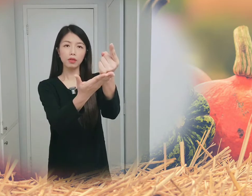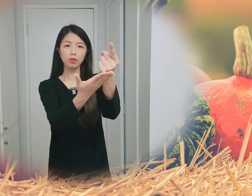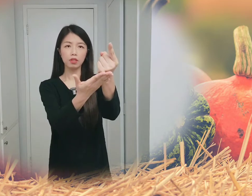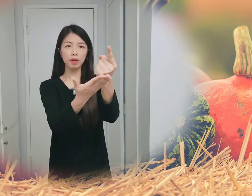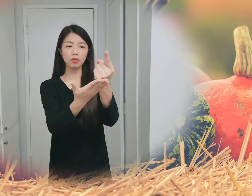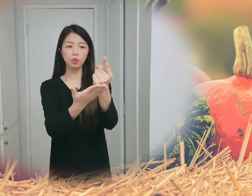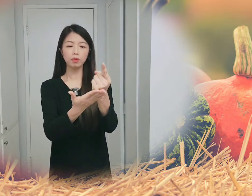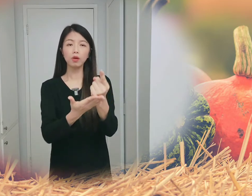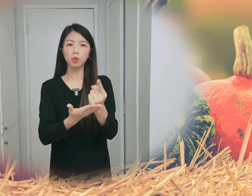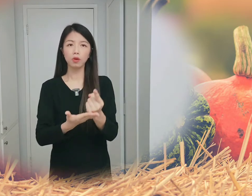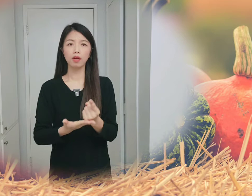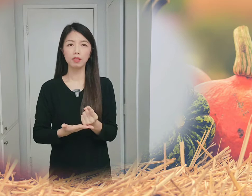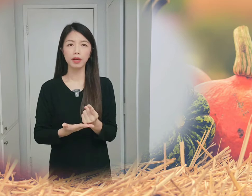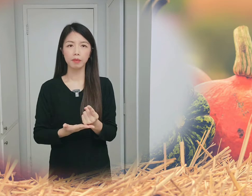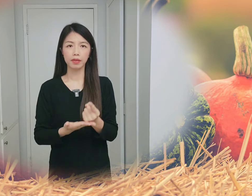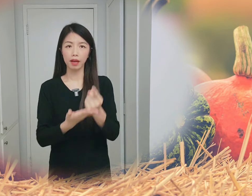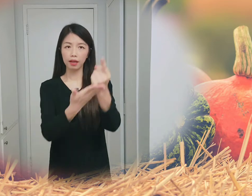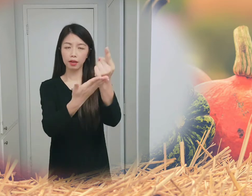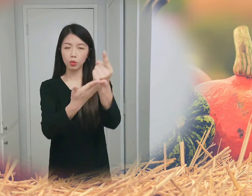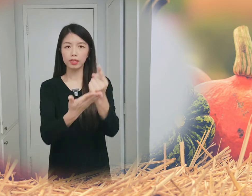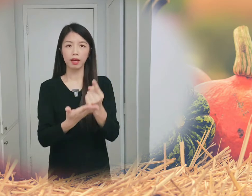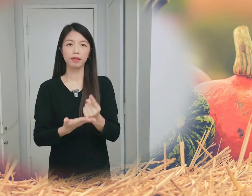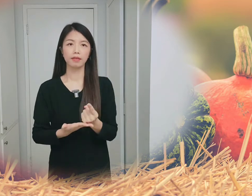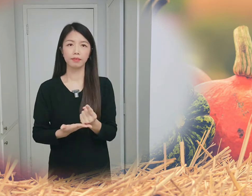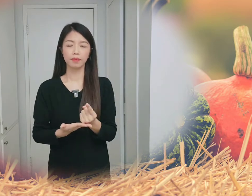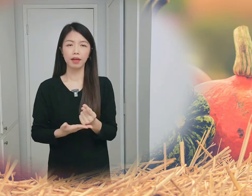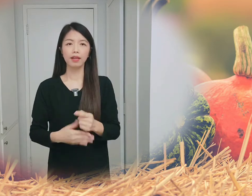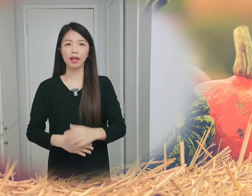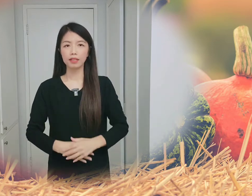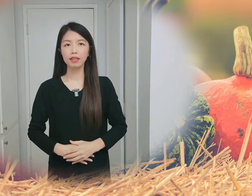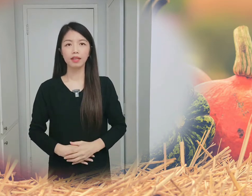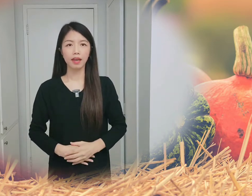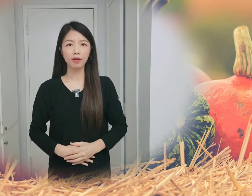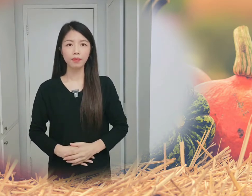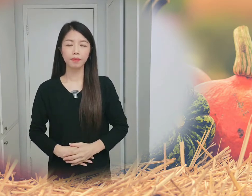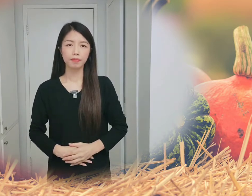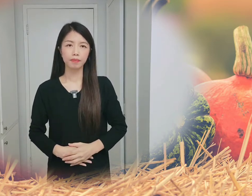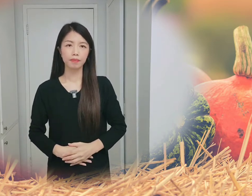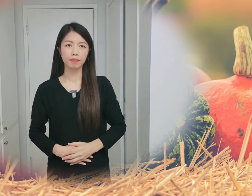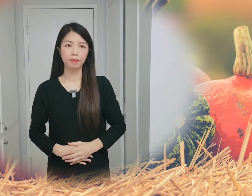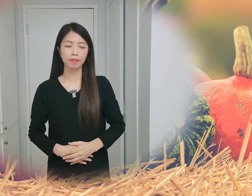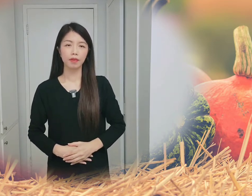손을 받쳐주시면 좀 더 존경의 의미가 됩니다. 오시다. 다시 해드릴게요.